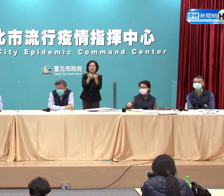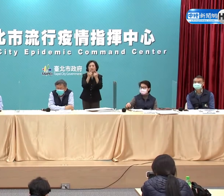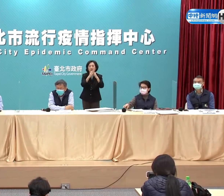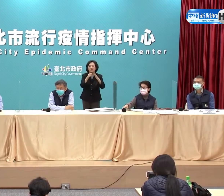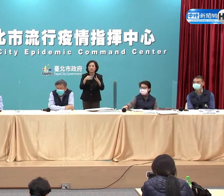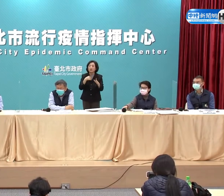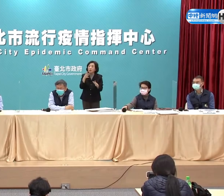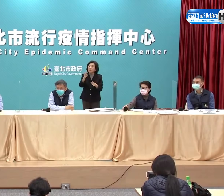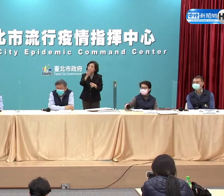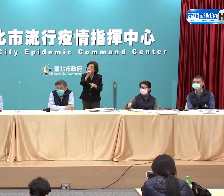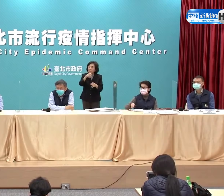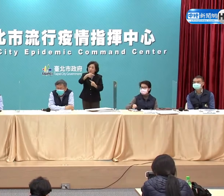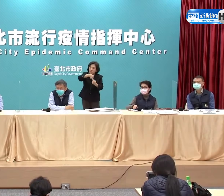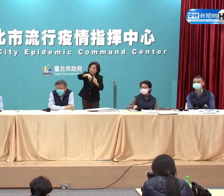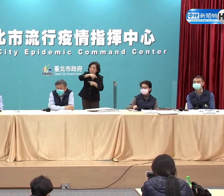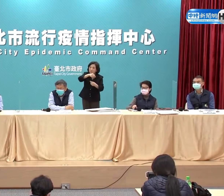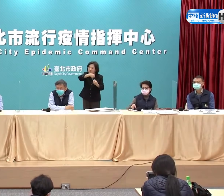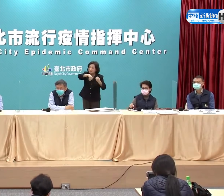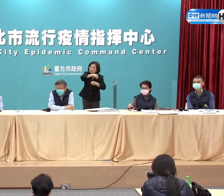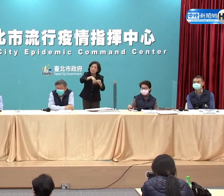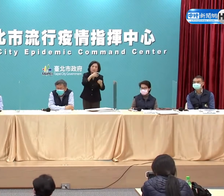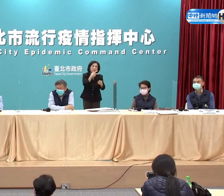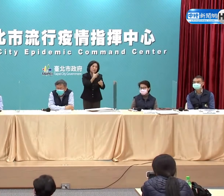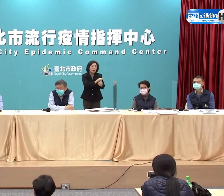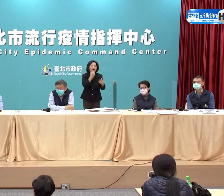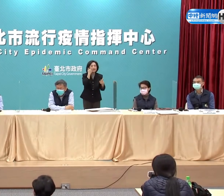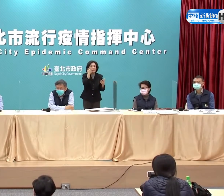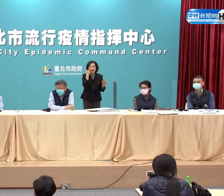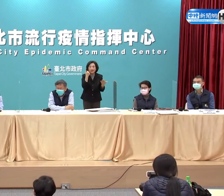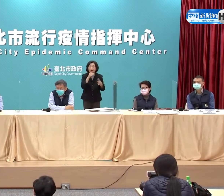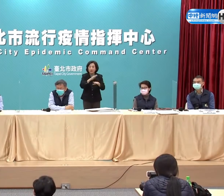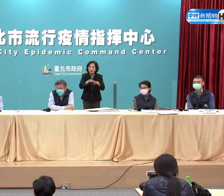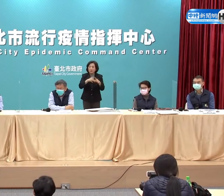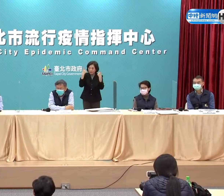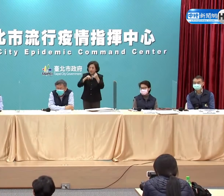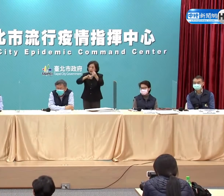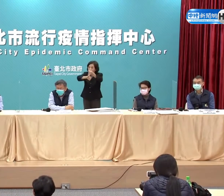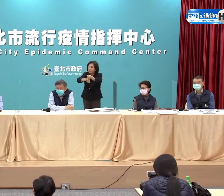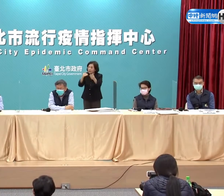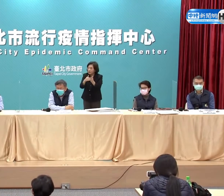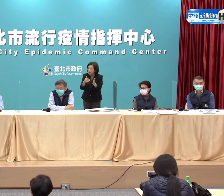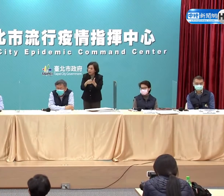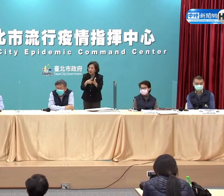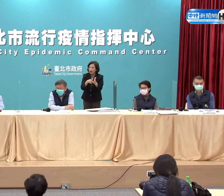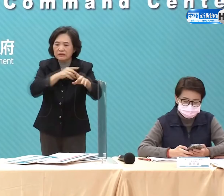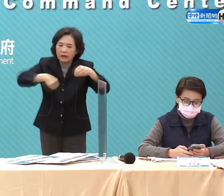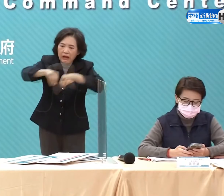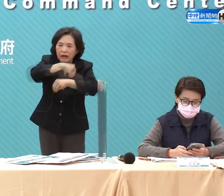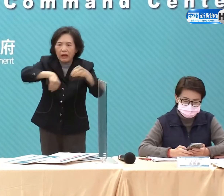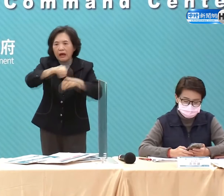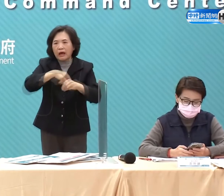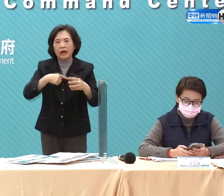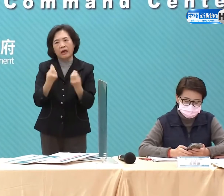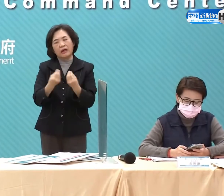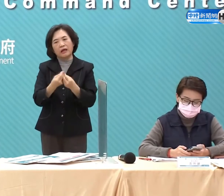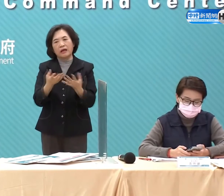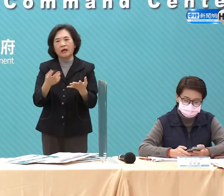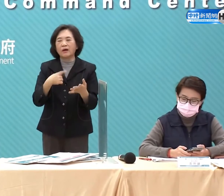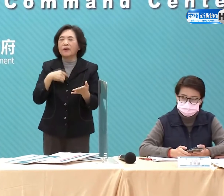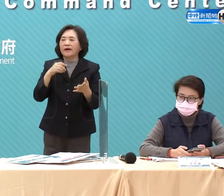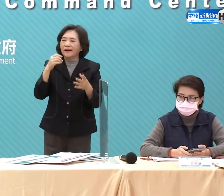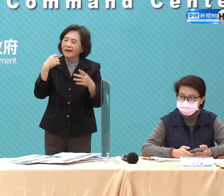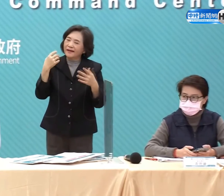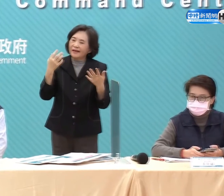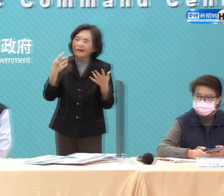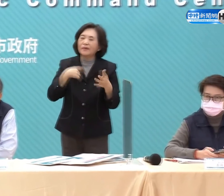把这些莫德纳运用在哪些地方，还有那这样子会不会让一些原本预约的人预约不到？ 我跟你讲